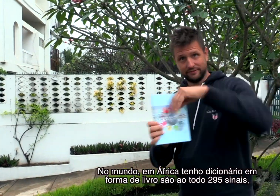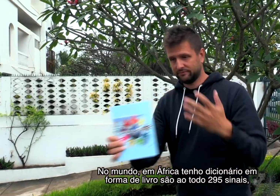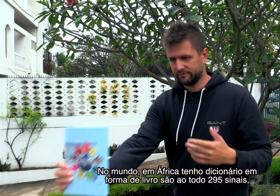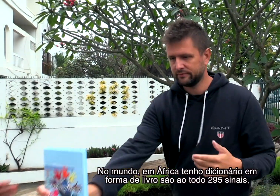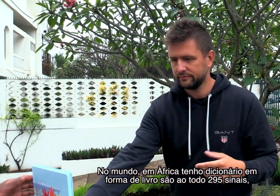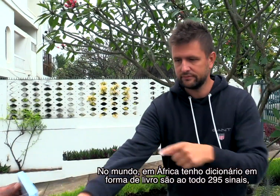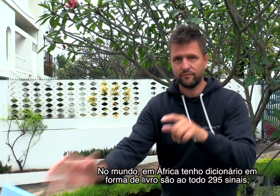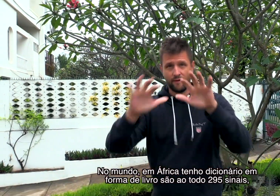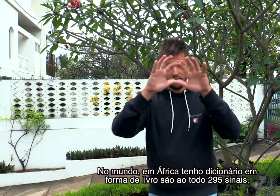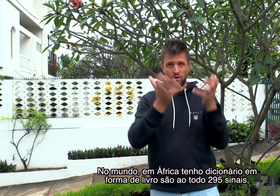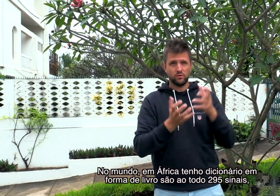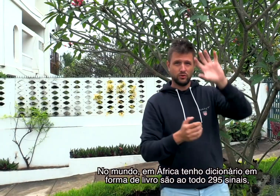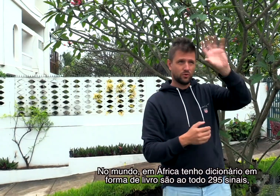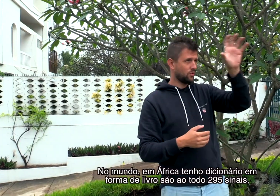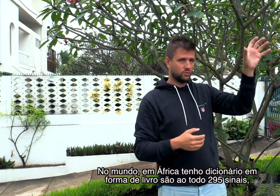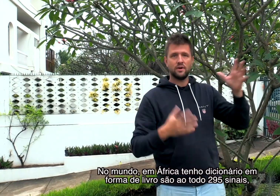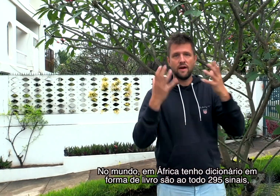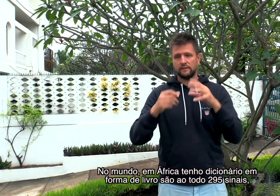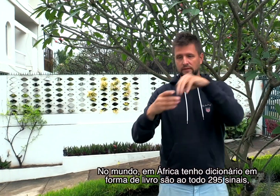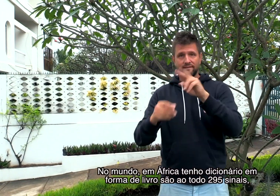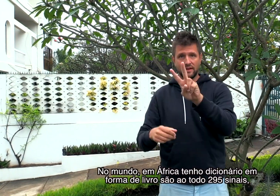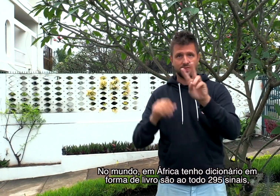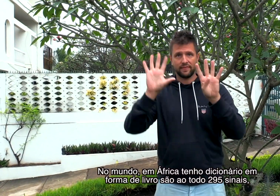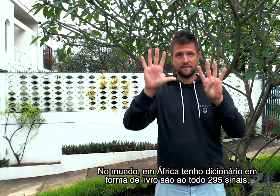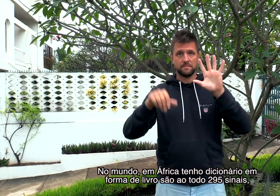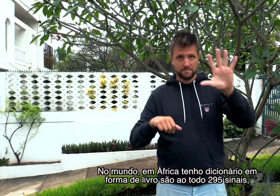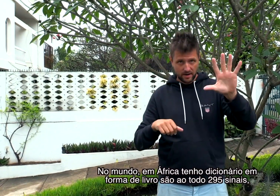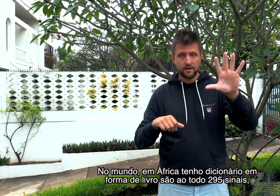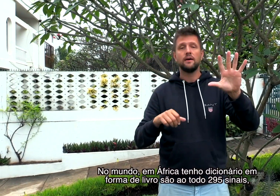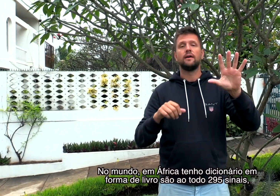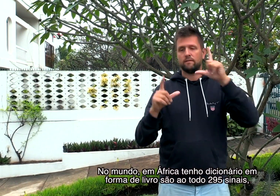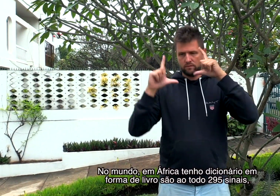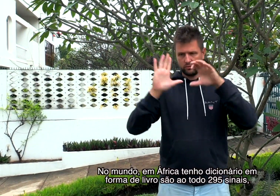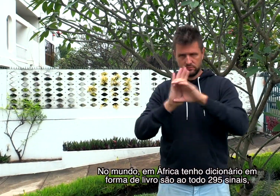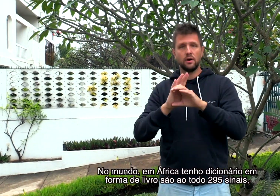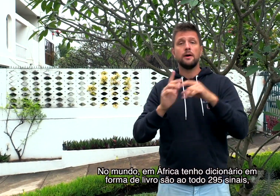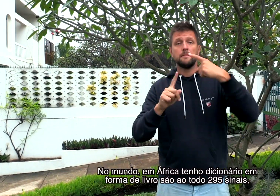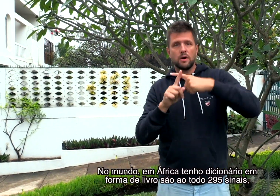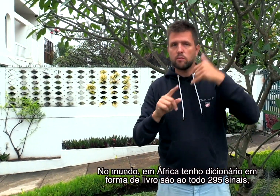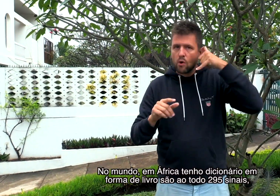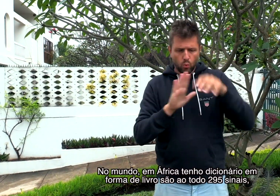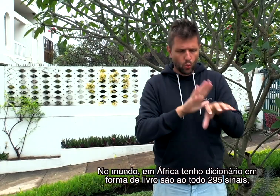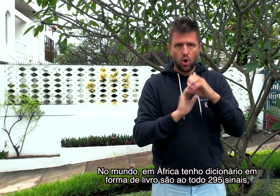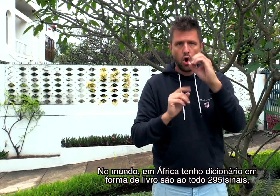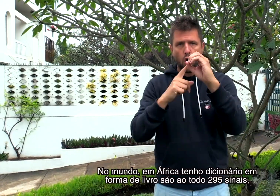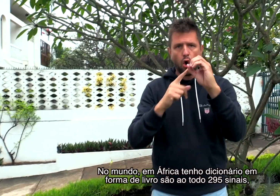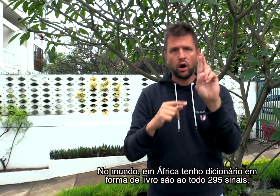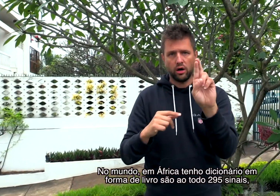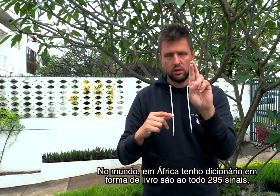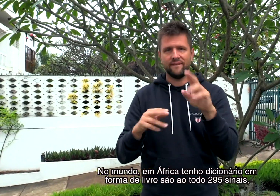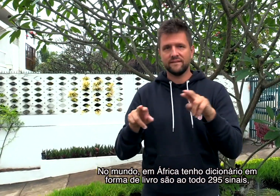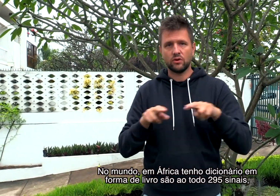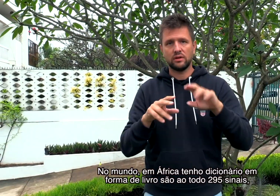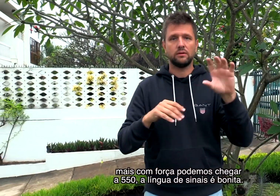No mundo, em África, tenho dicionário em forma de livro. São ao todo